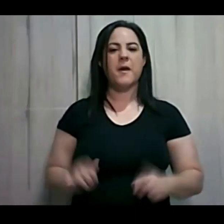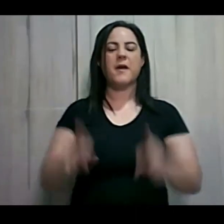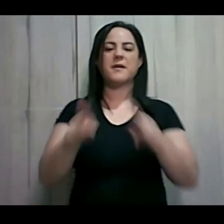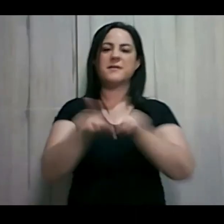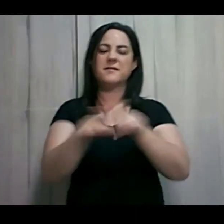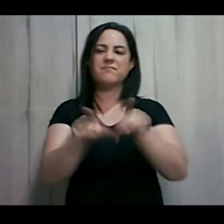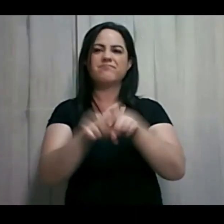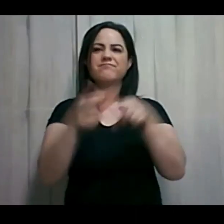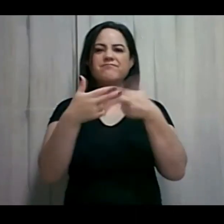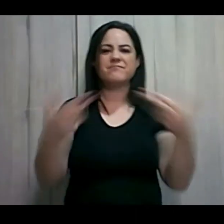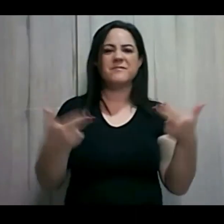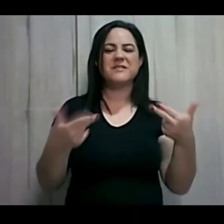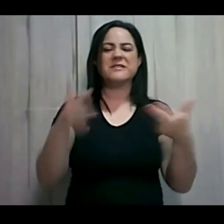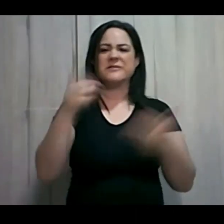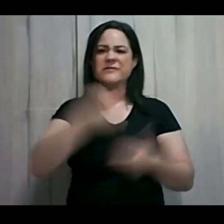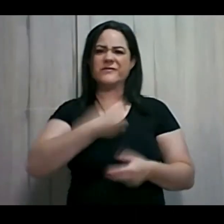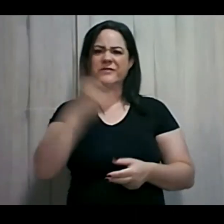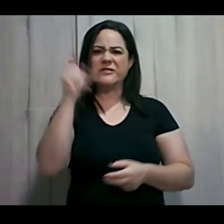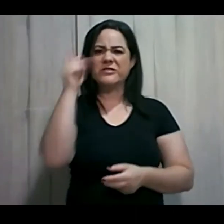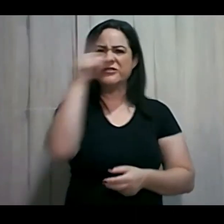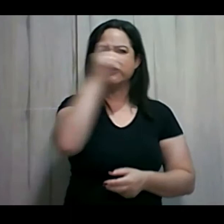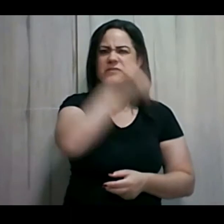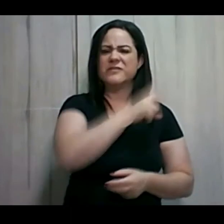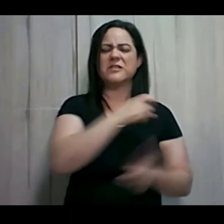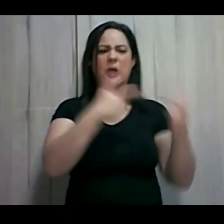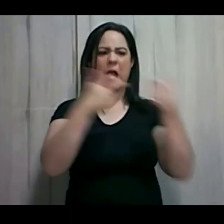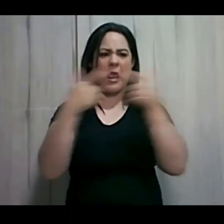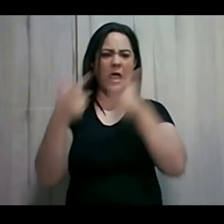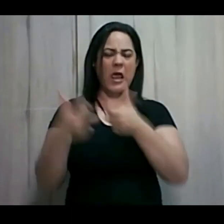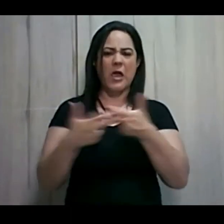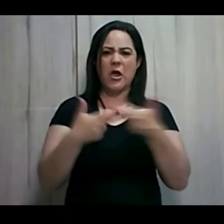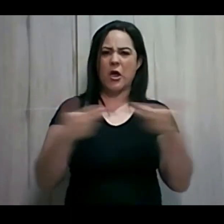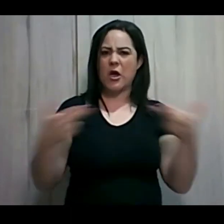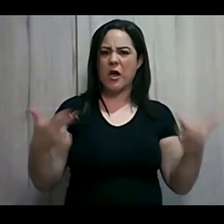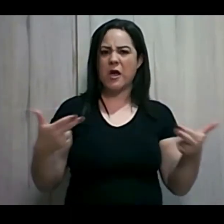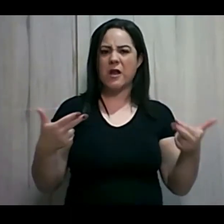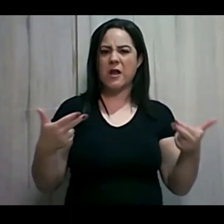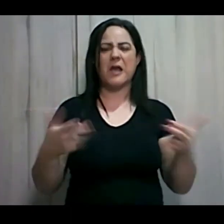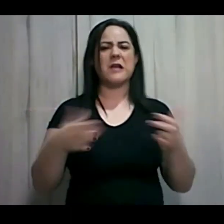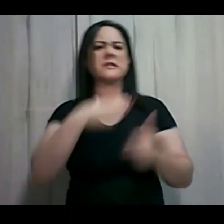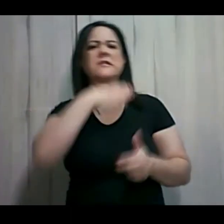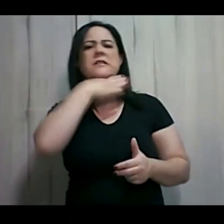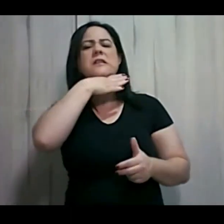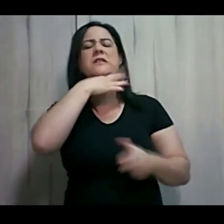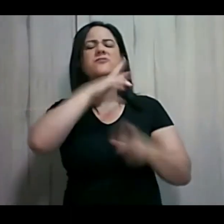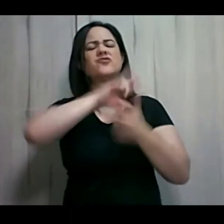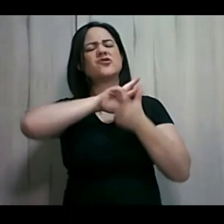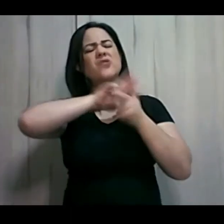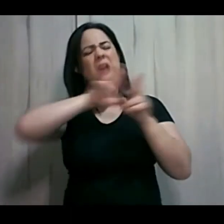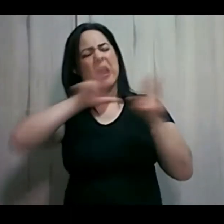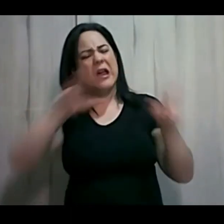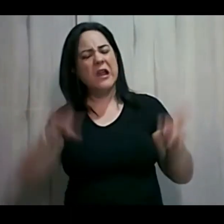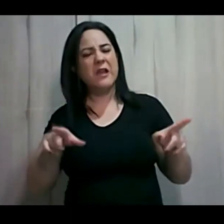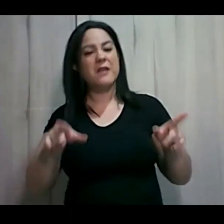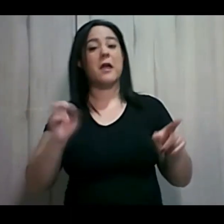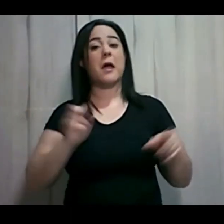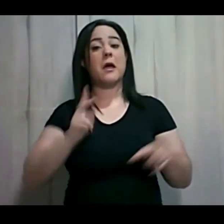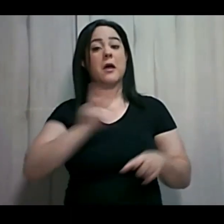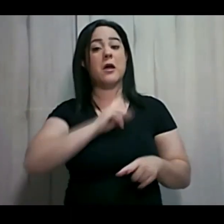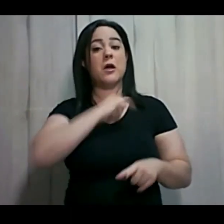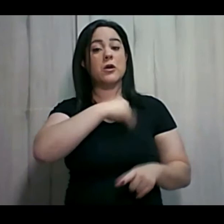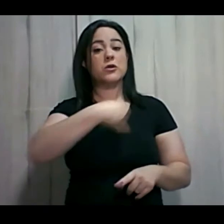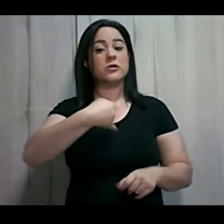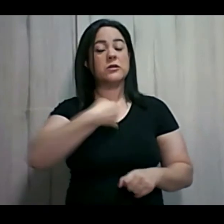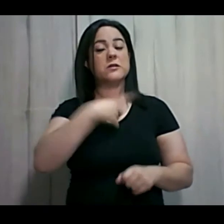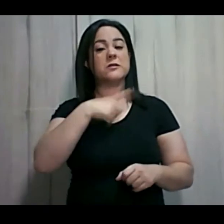vida difícil, muitas guerras, muita crise. E o apóstolo João então traz